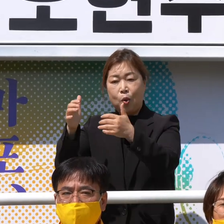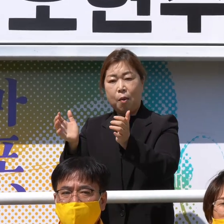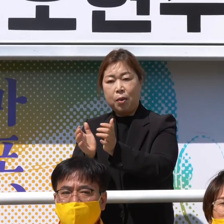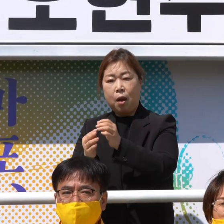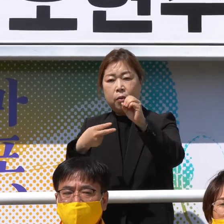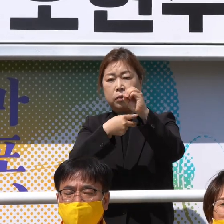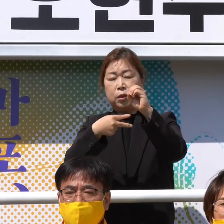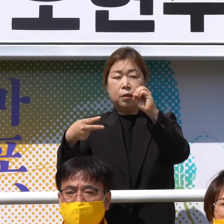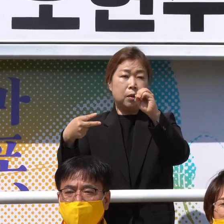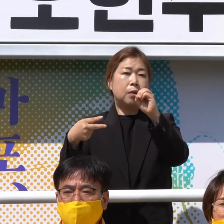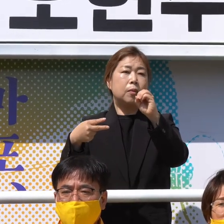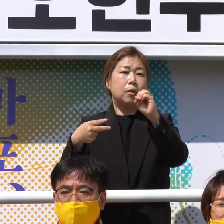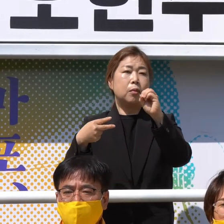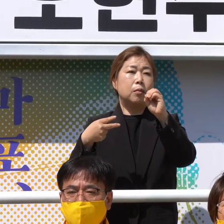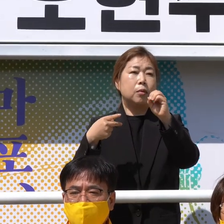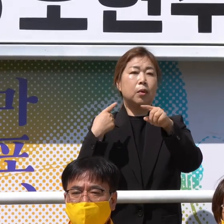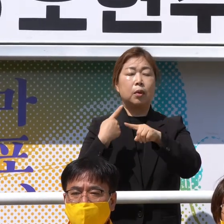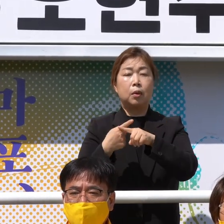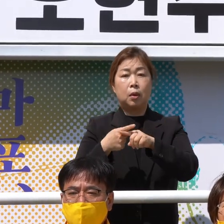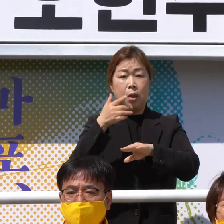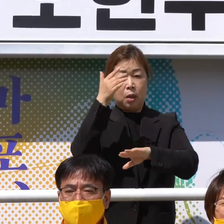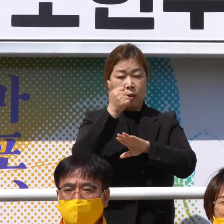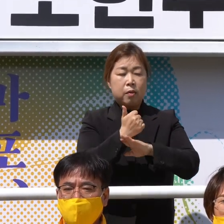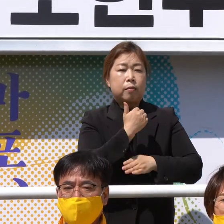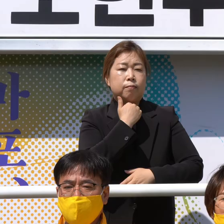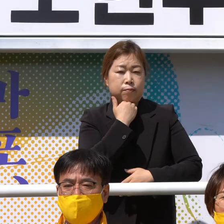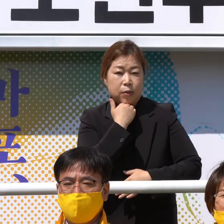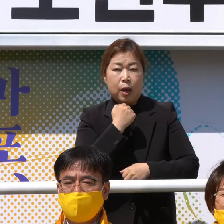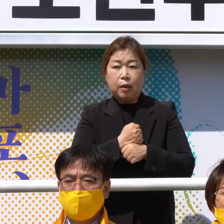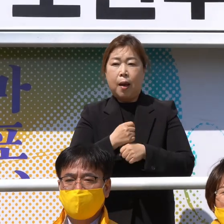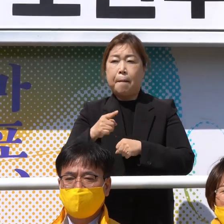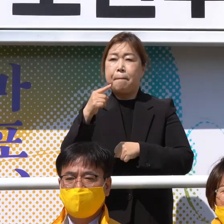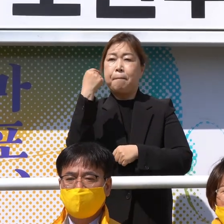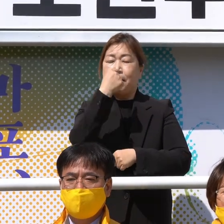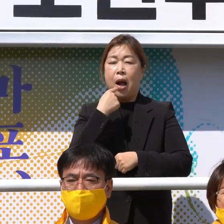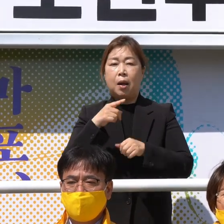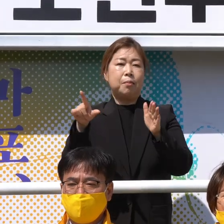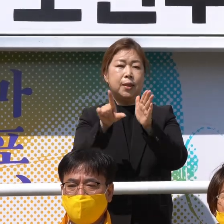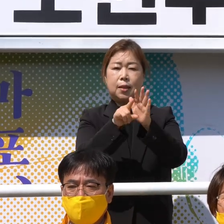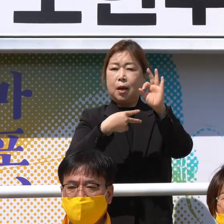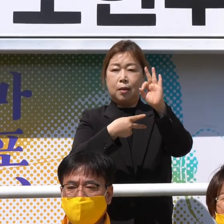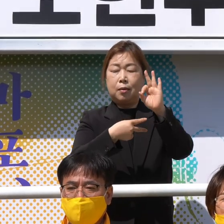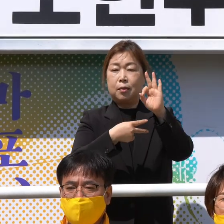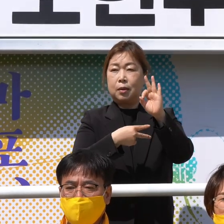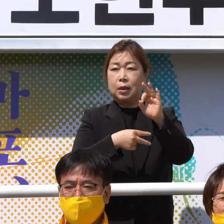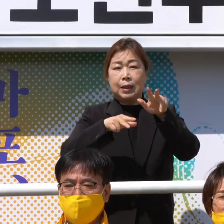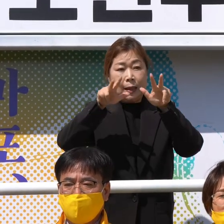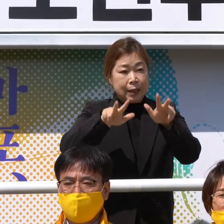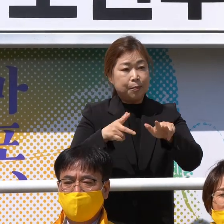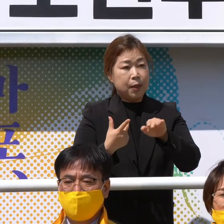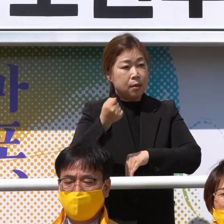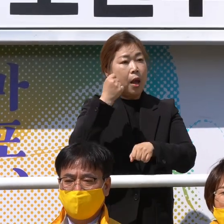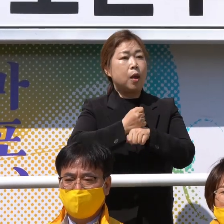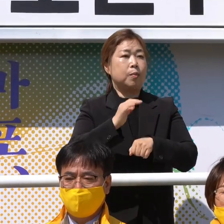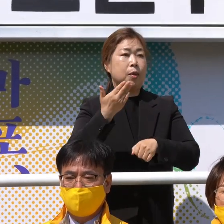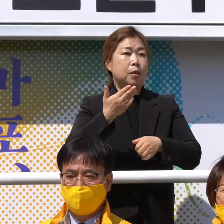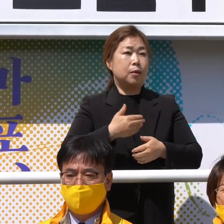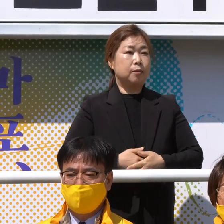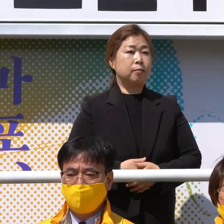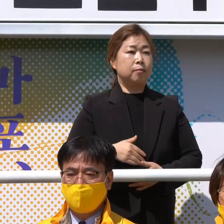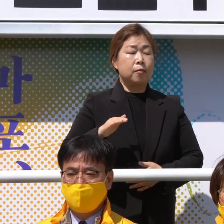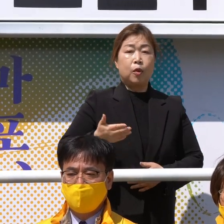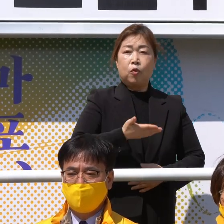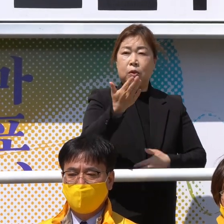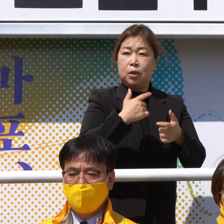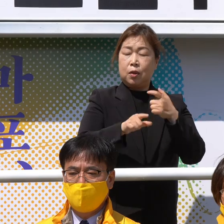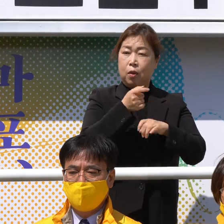빵점 수준입니다. 나중에 하겠다 이 말 절대 못 믿습니다. 지금 당장 해야 합니다. 우리